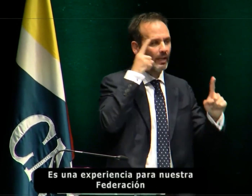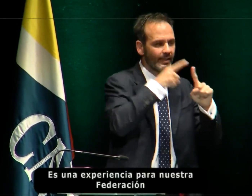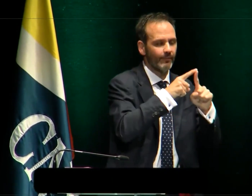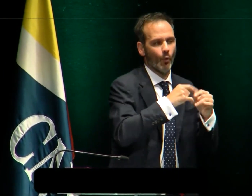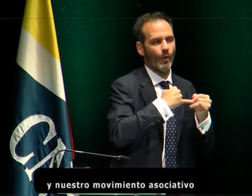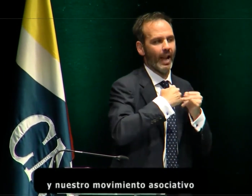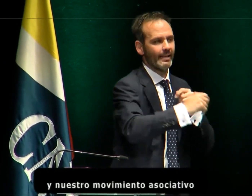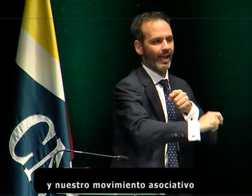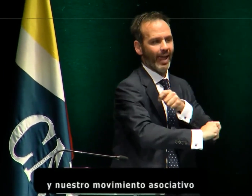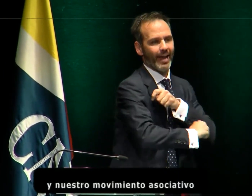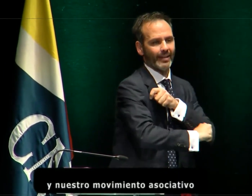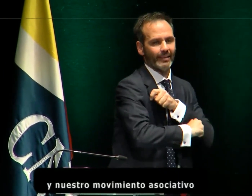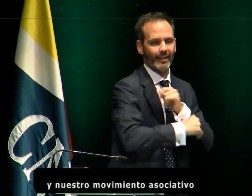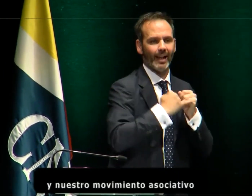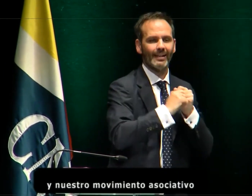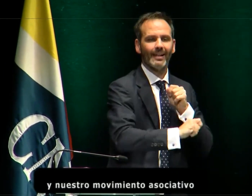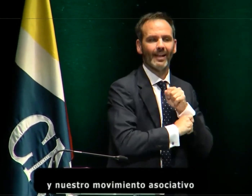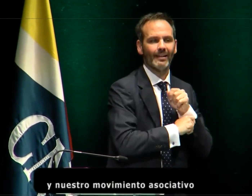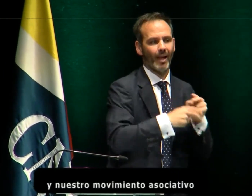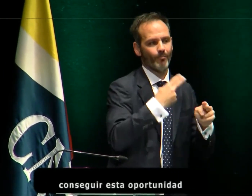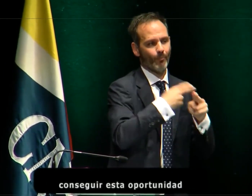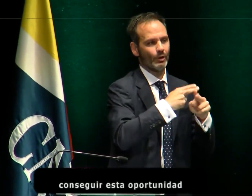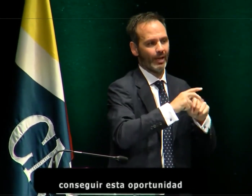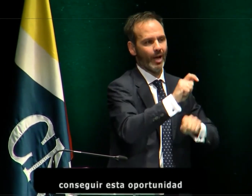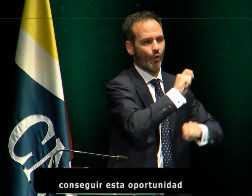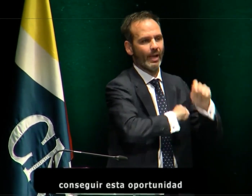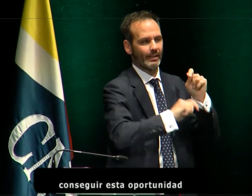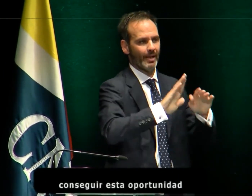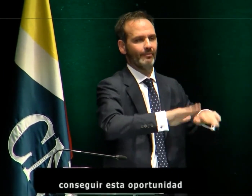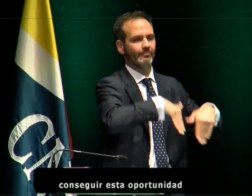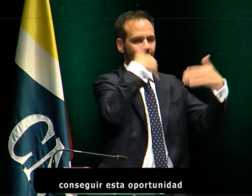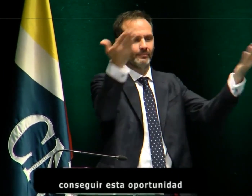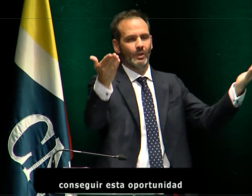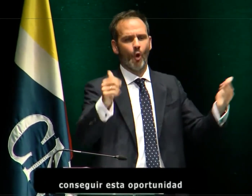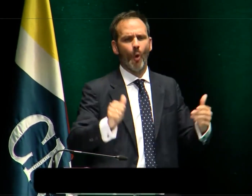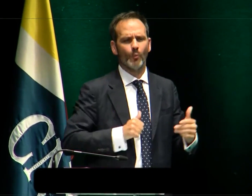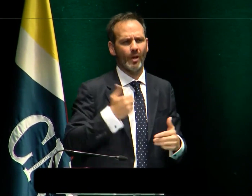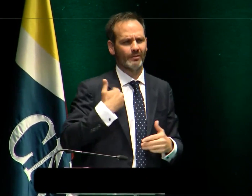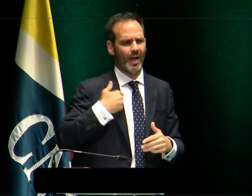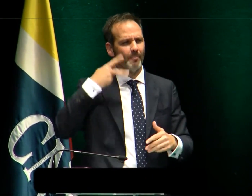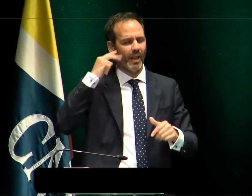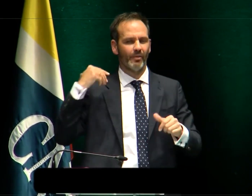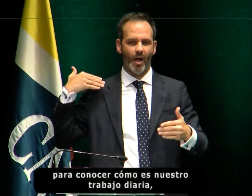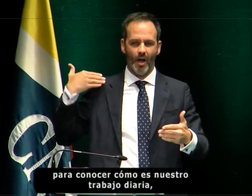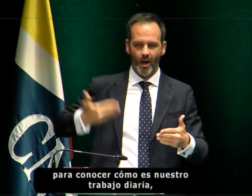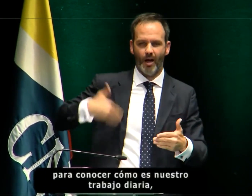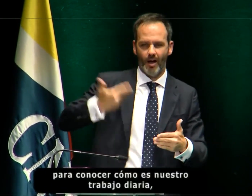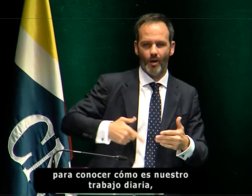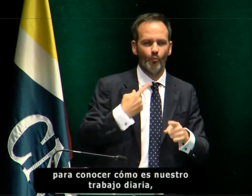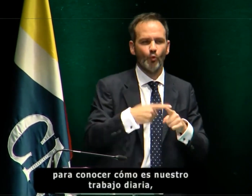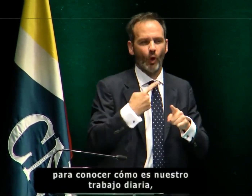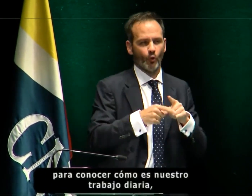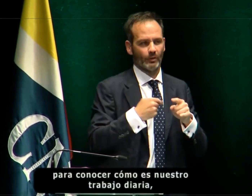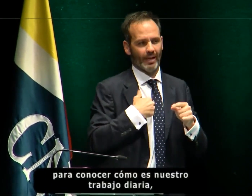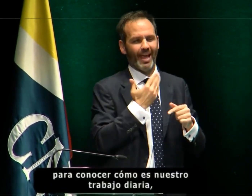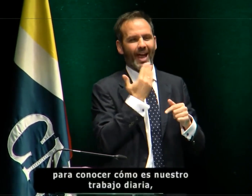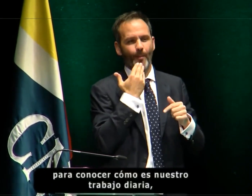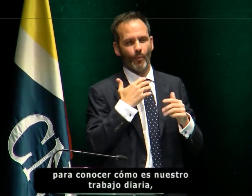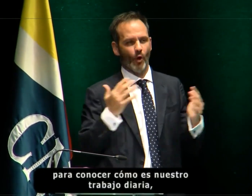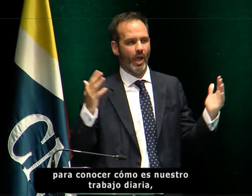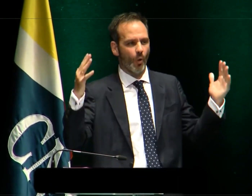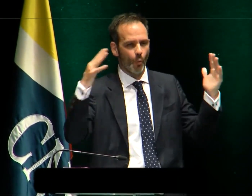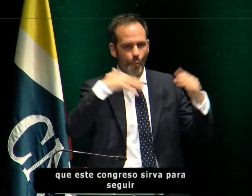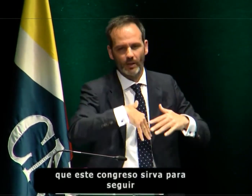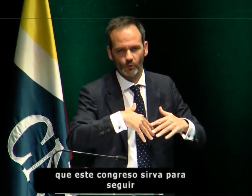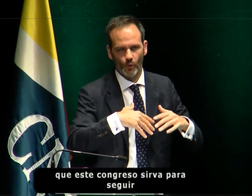cómo es nuestro trabajo día a día, que este Congreso sirva para seguir con esas estrategias, esa línea de estrategias políticas que tenemos, que llevamos